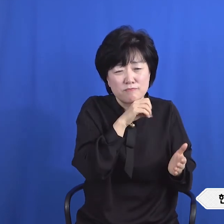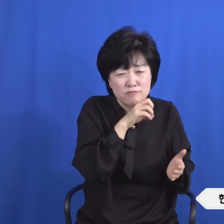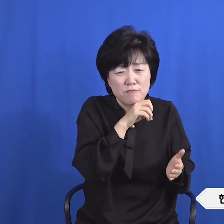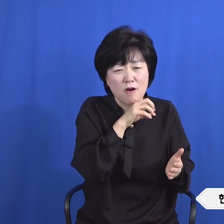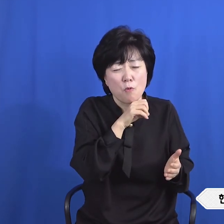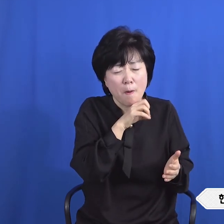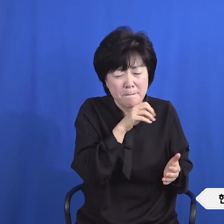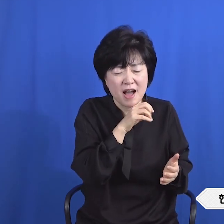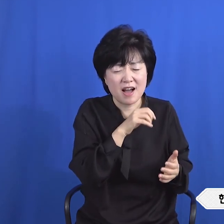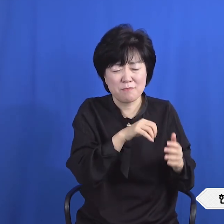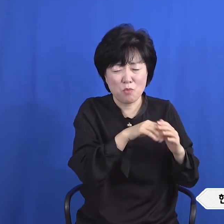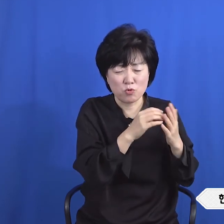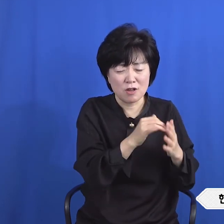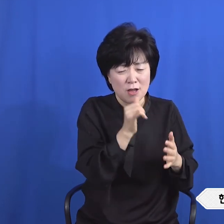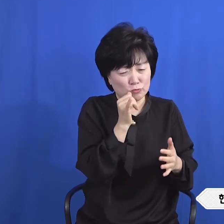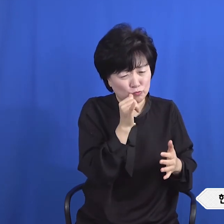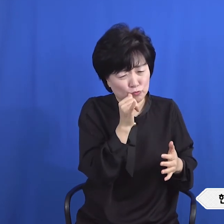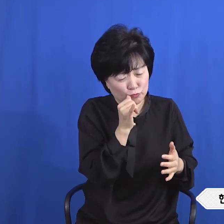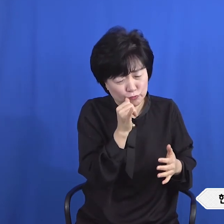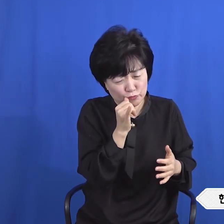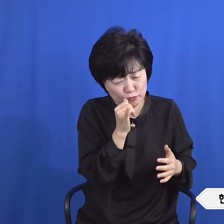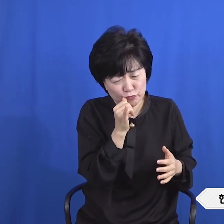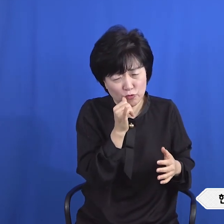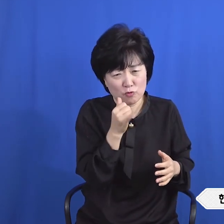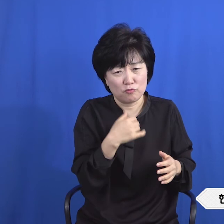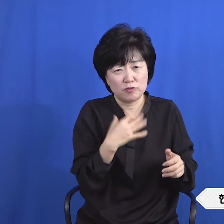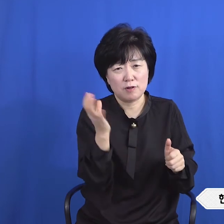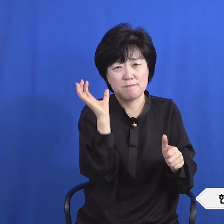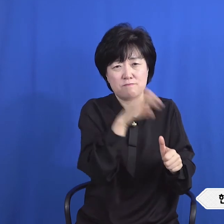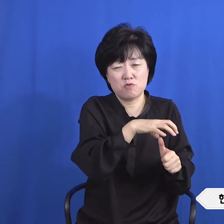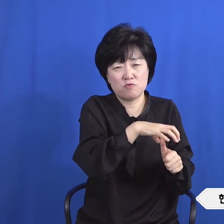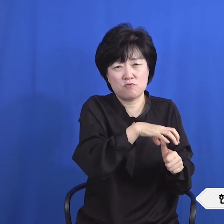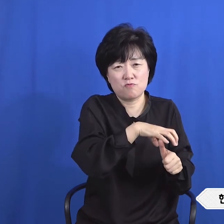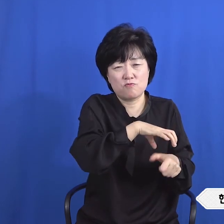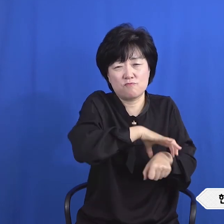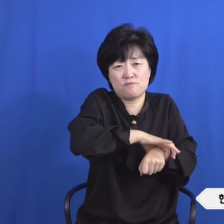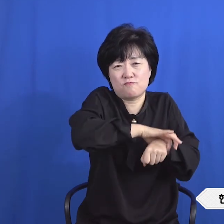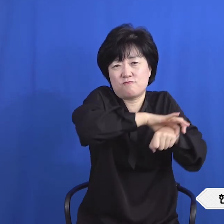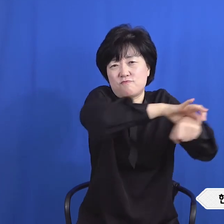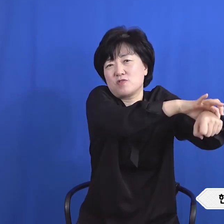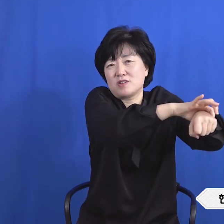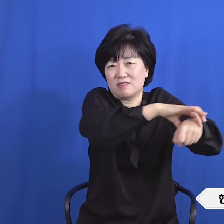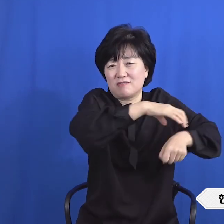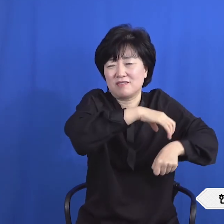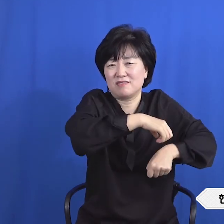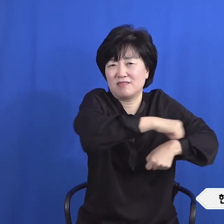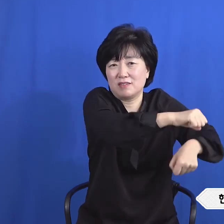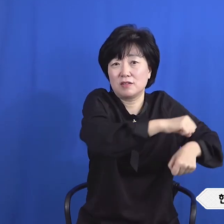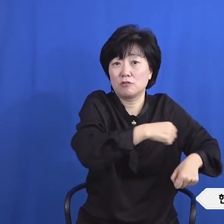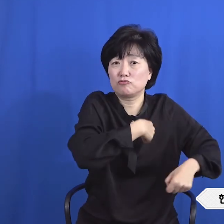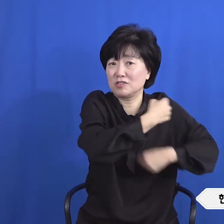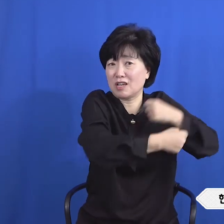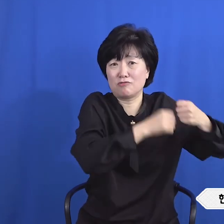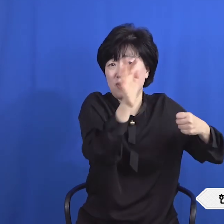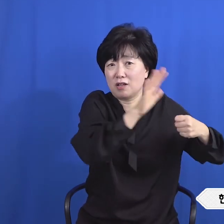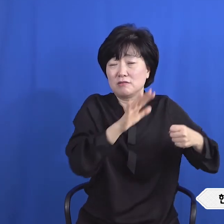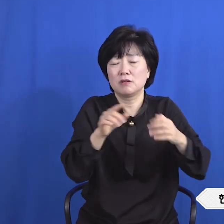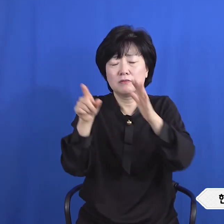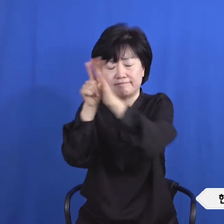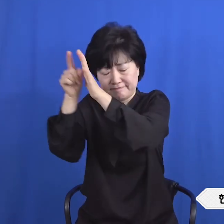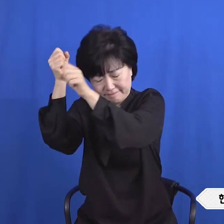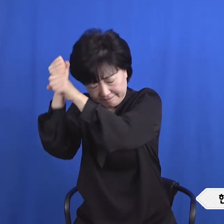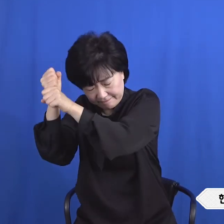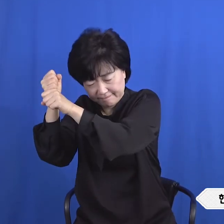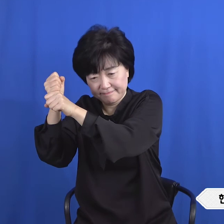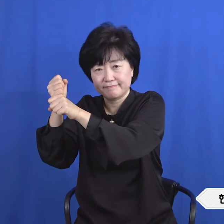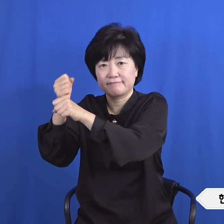원망과 파멸로 중독으로 우리를 몰아넣는 것입니다. 자율이 아니고 우리는 타율입니다. 우리는 의존이고